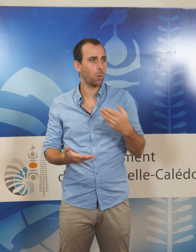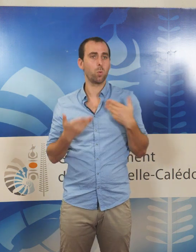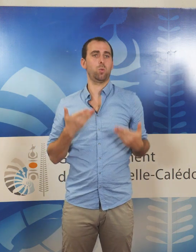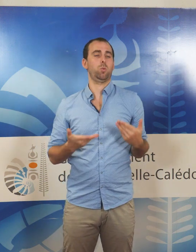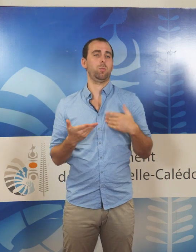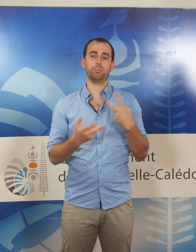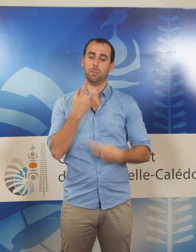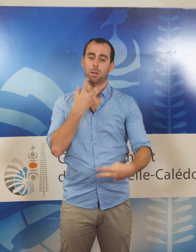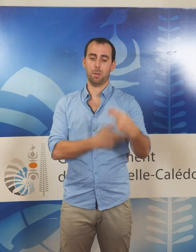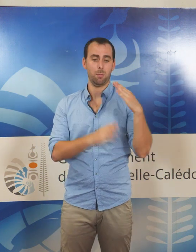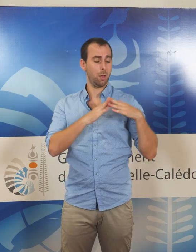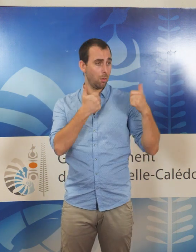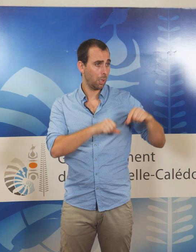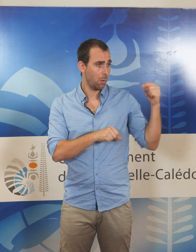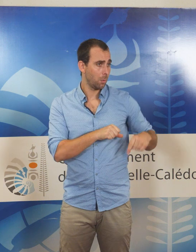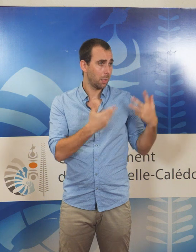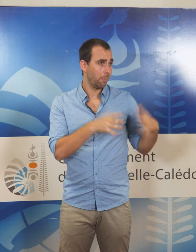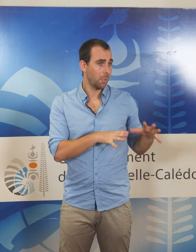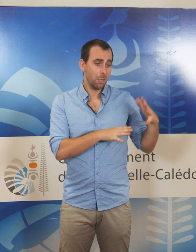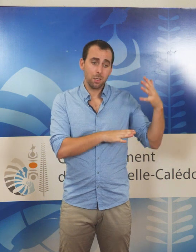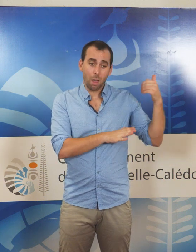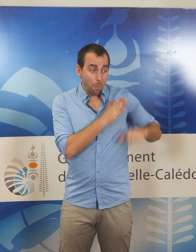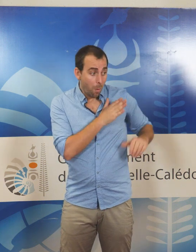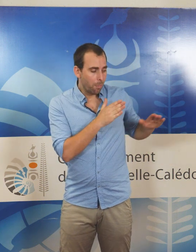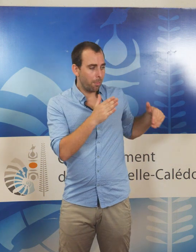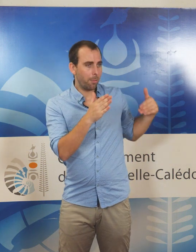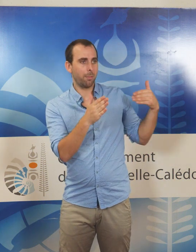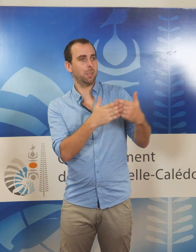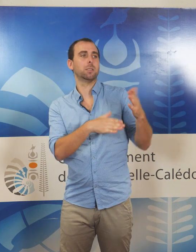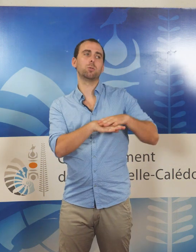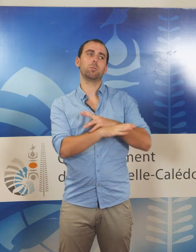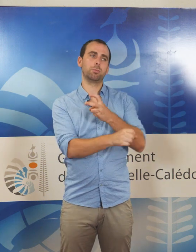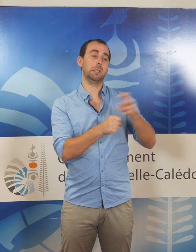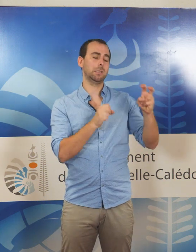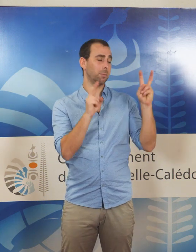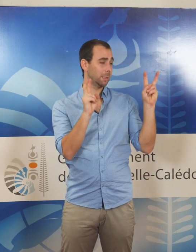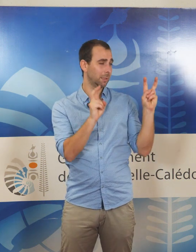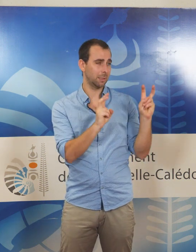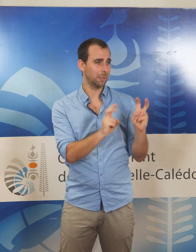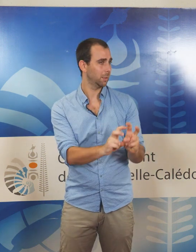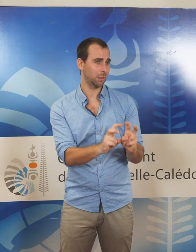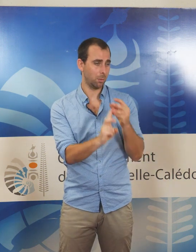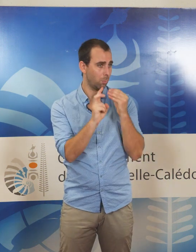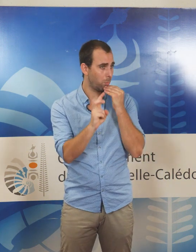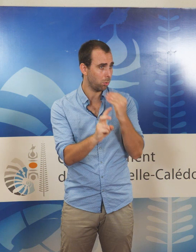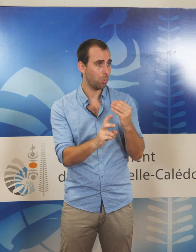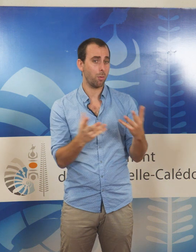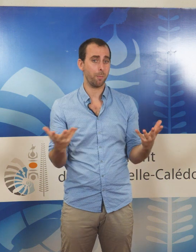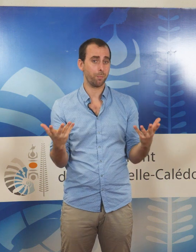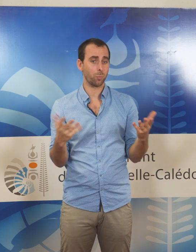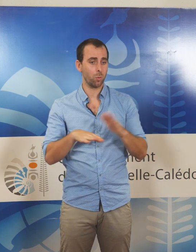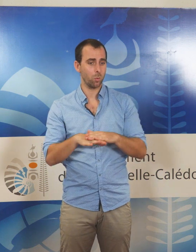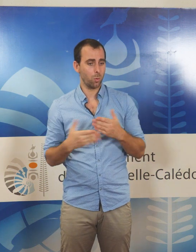de confinement qui a duré quasiment un mois, qui nous a permis de réduire ce risque vraiment très très très très faiblement. Là, aujourd'hui,